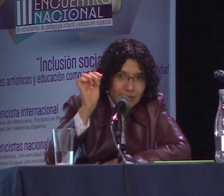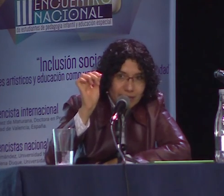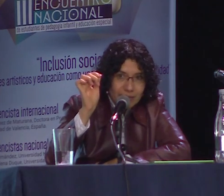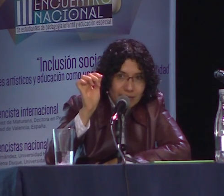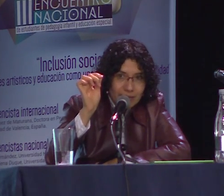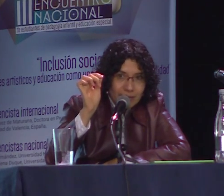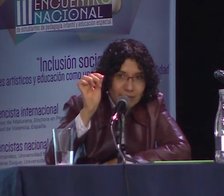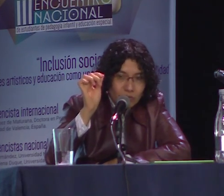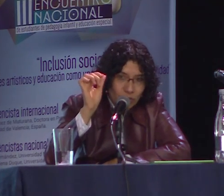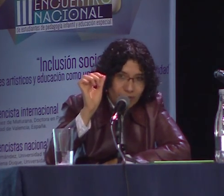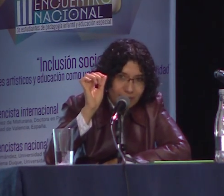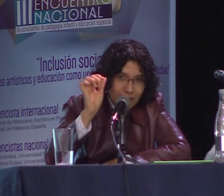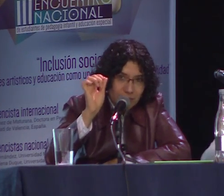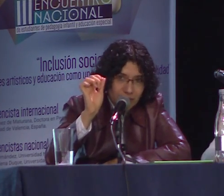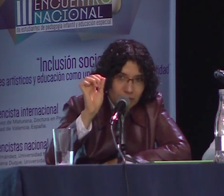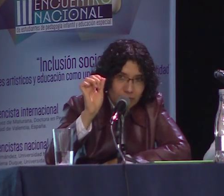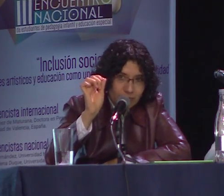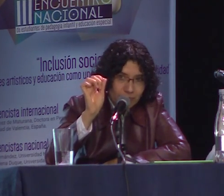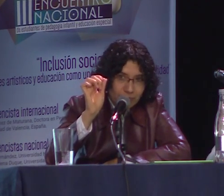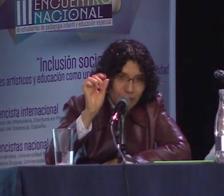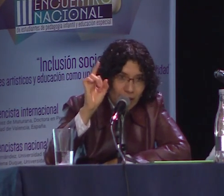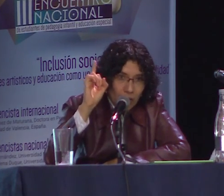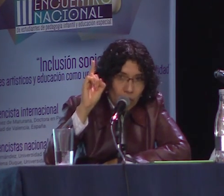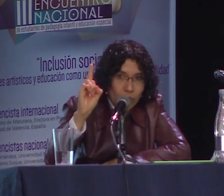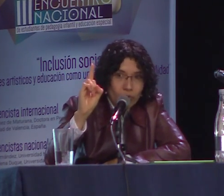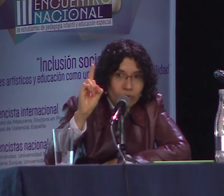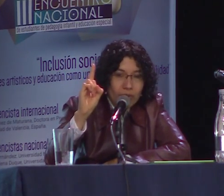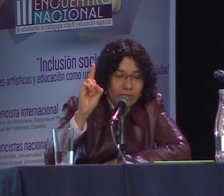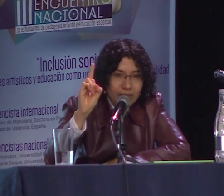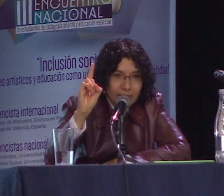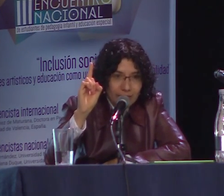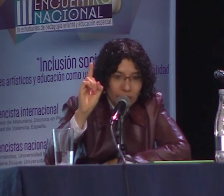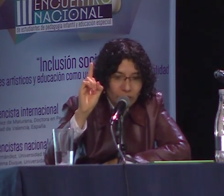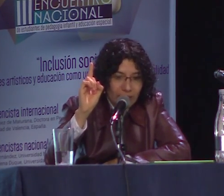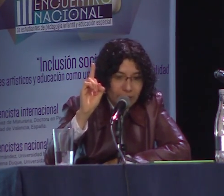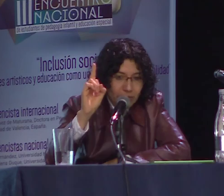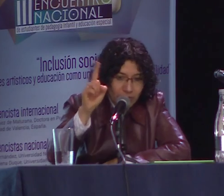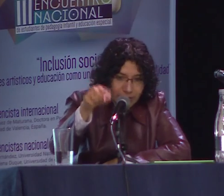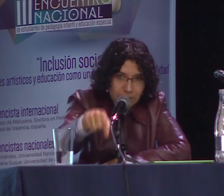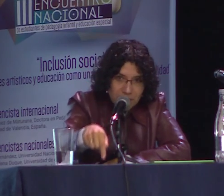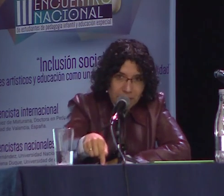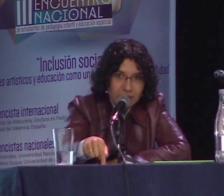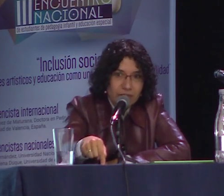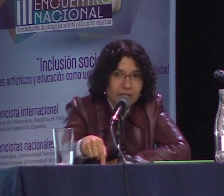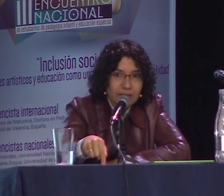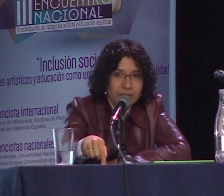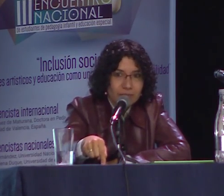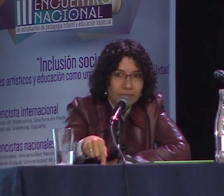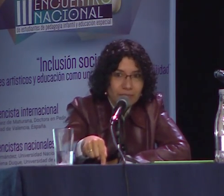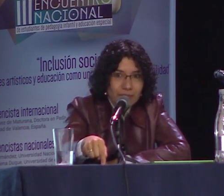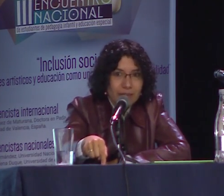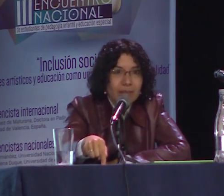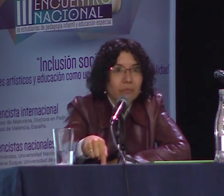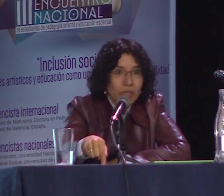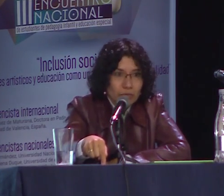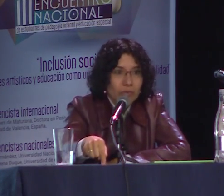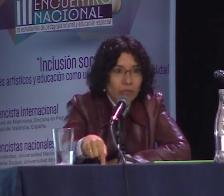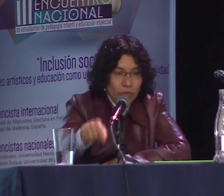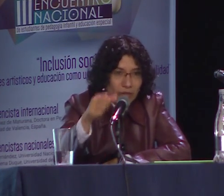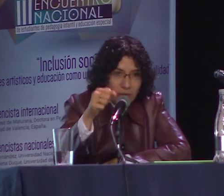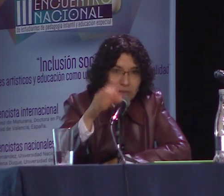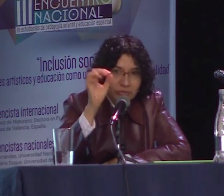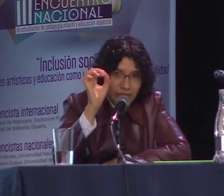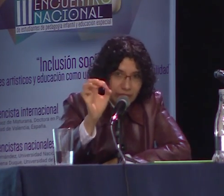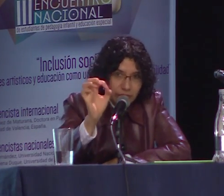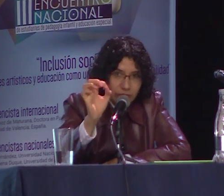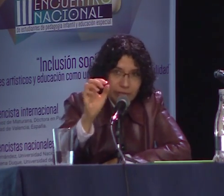con más detalle. ¿Dónde está la inversión? Uno, se está diciendo que la inversión está en primera infancia. Bueno,